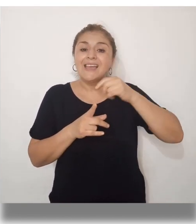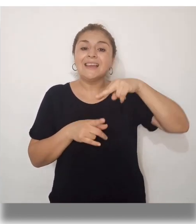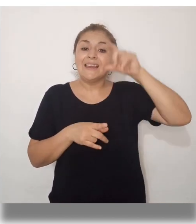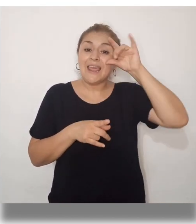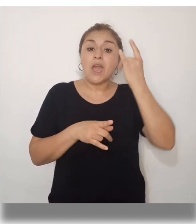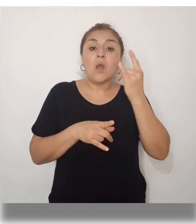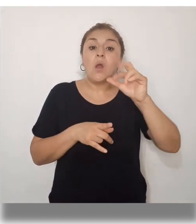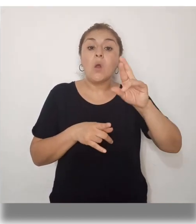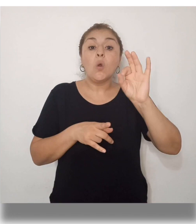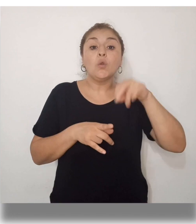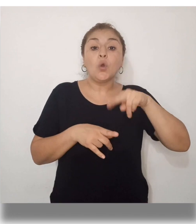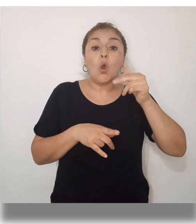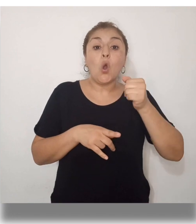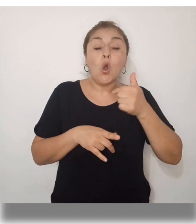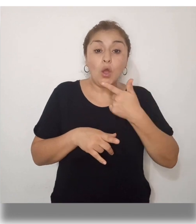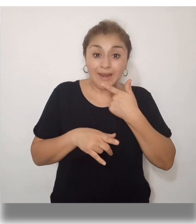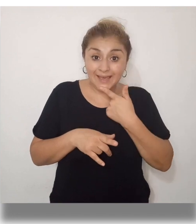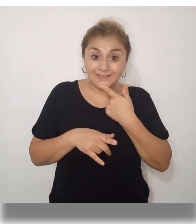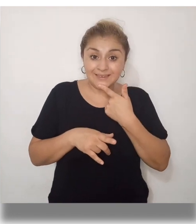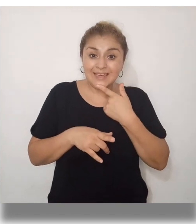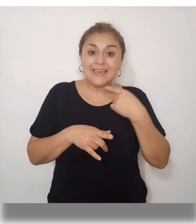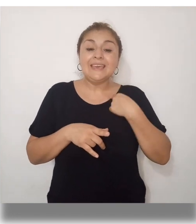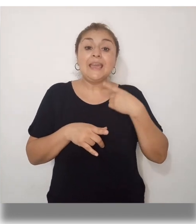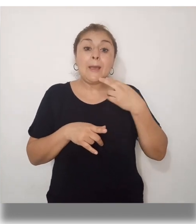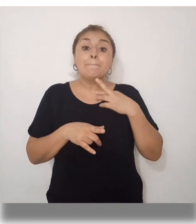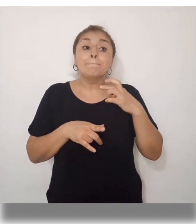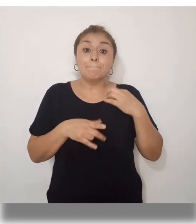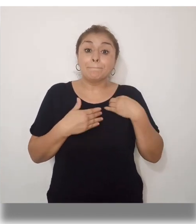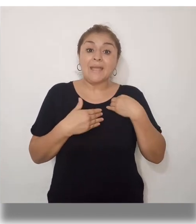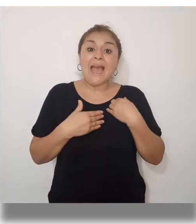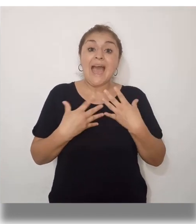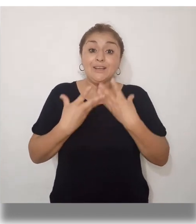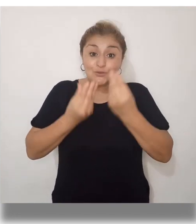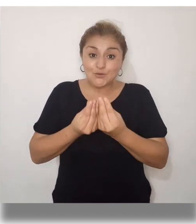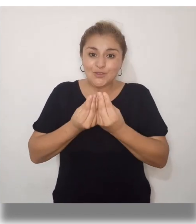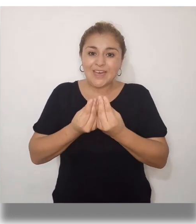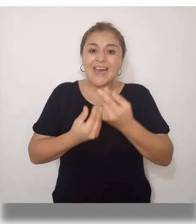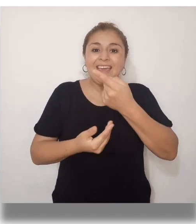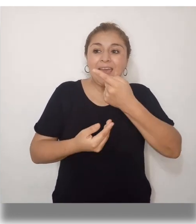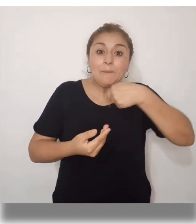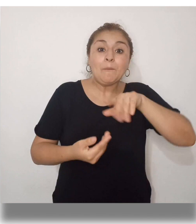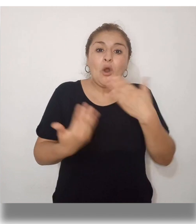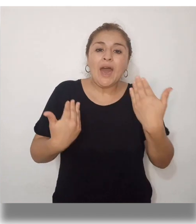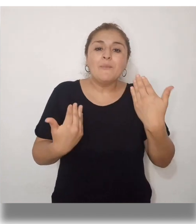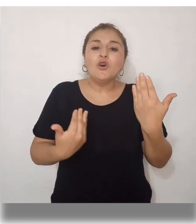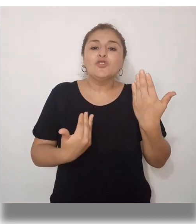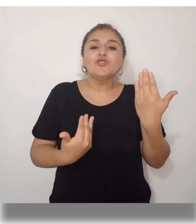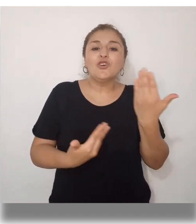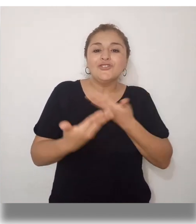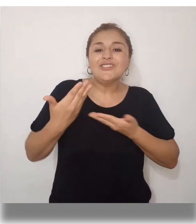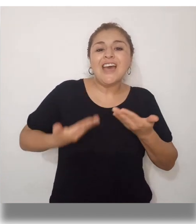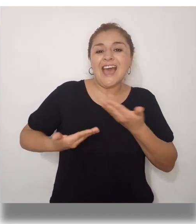socialicemos con el entorno sabías que un abrazo de 8 segundos